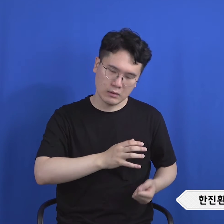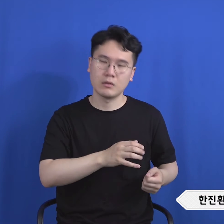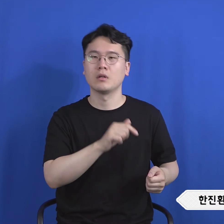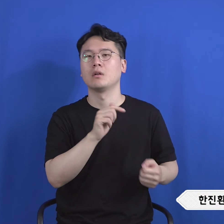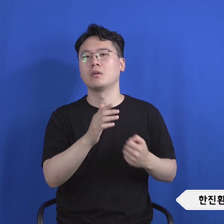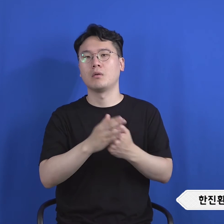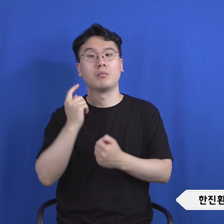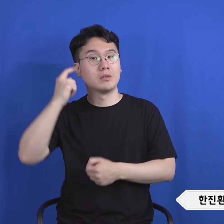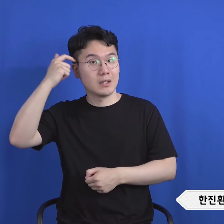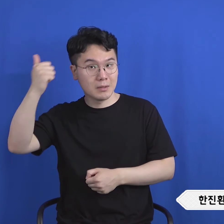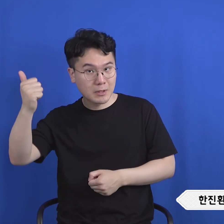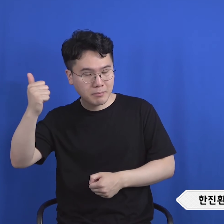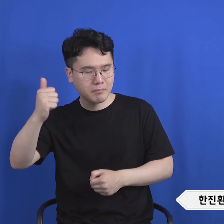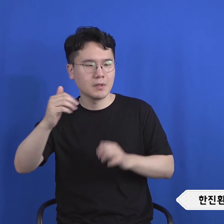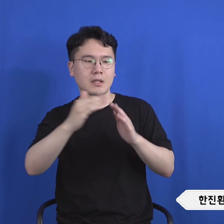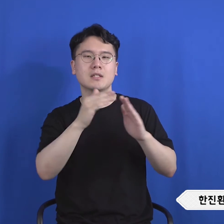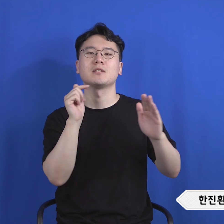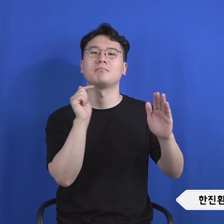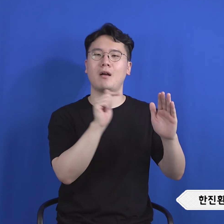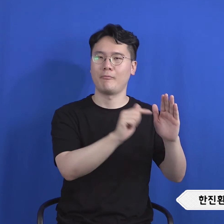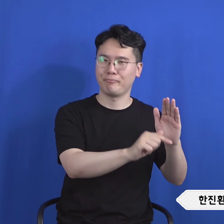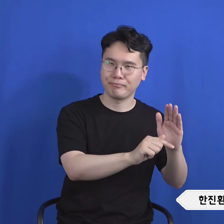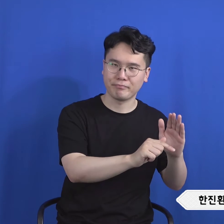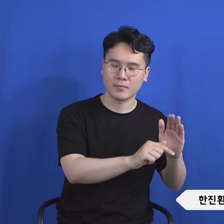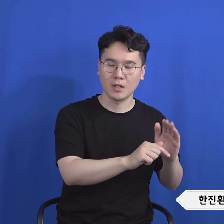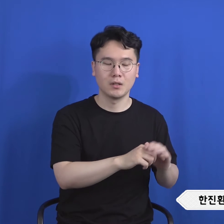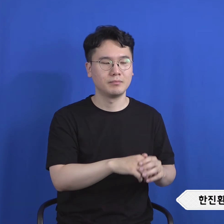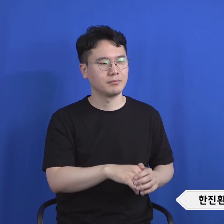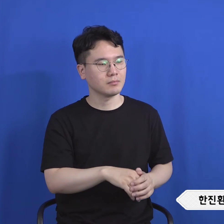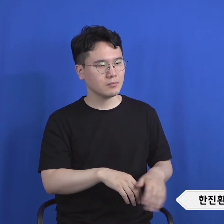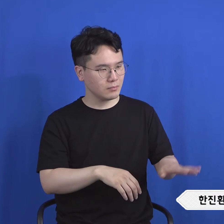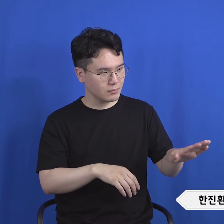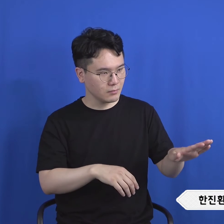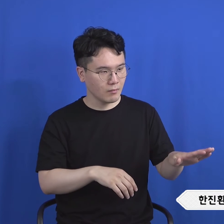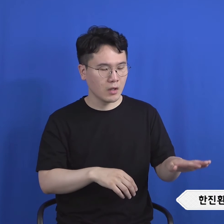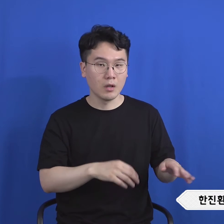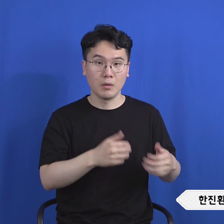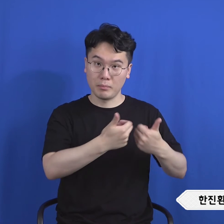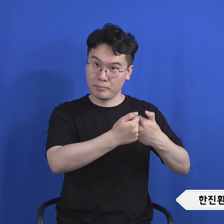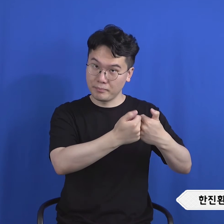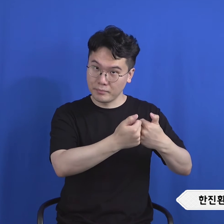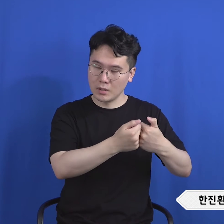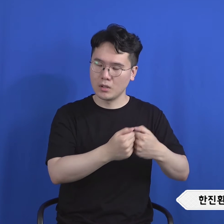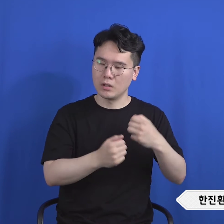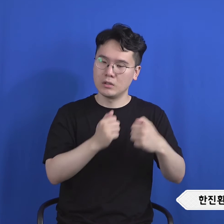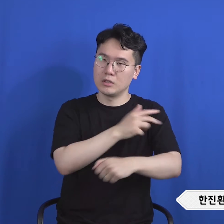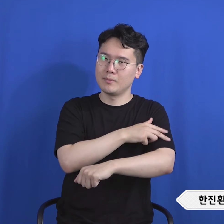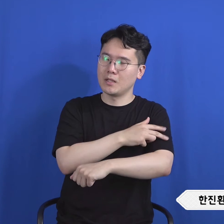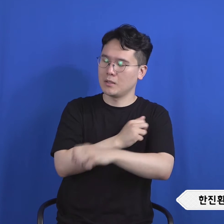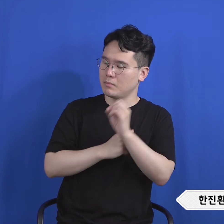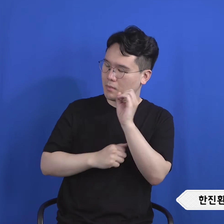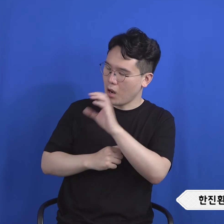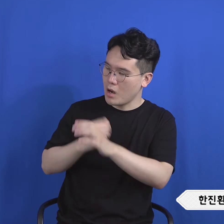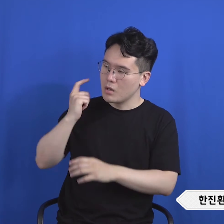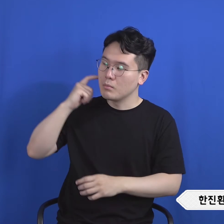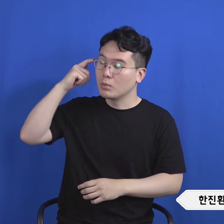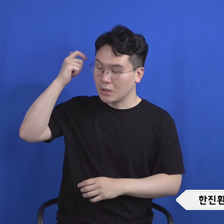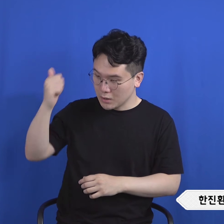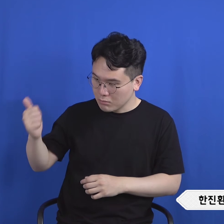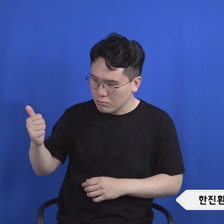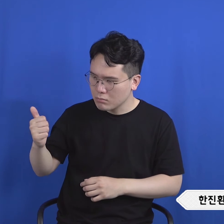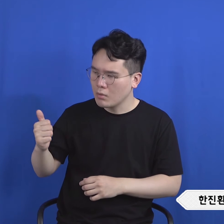예배를 다 마치고 나니까 집사님이 나지막한 목소리로 목사님, 천국이 정말